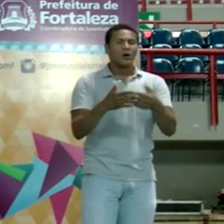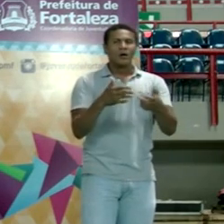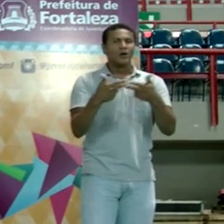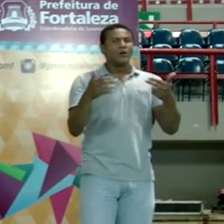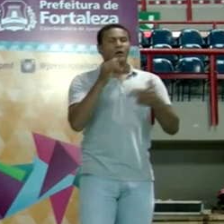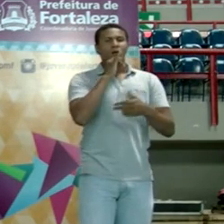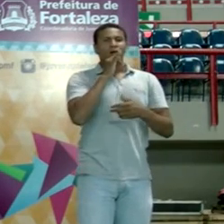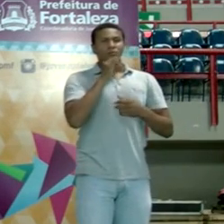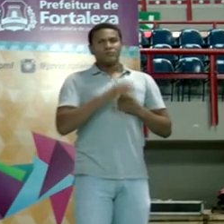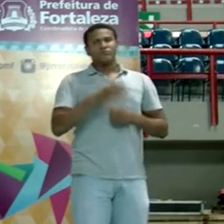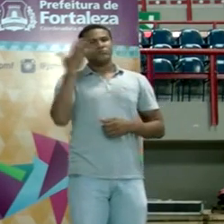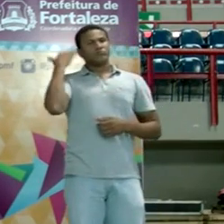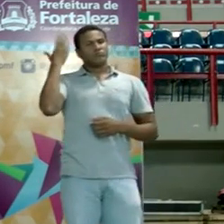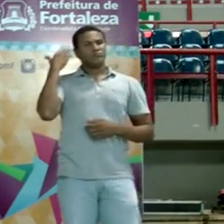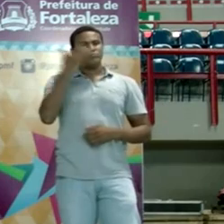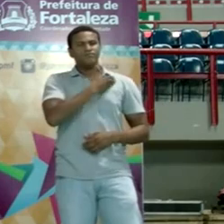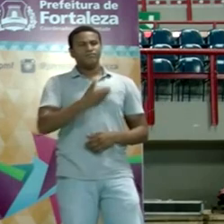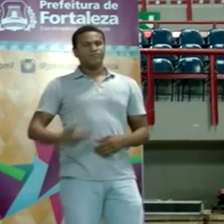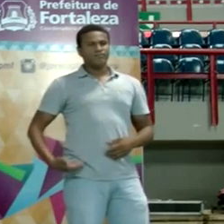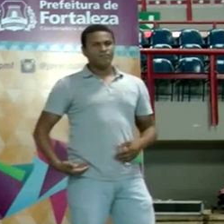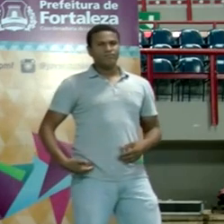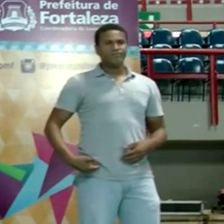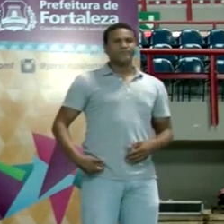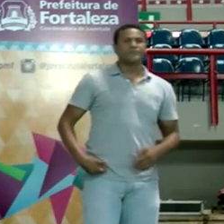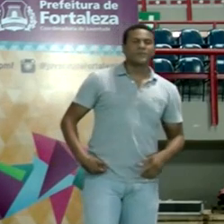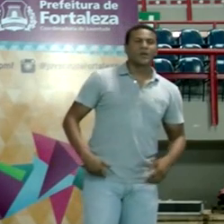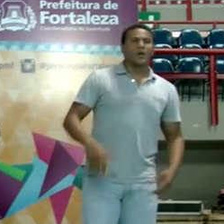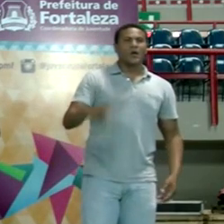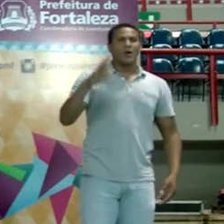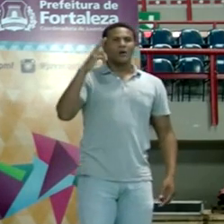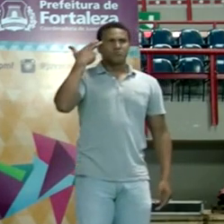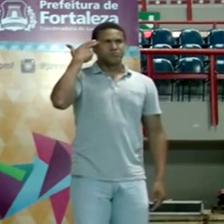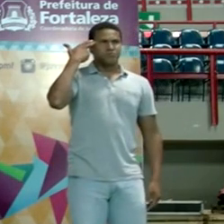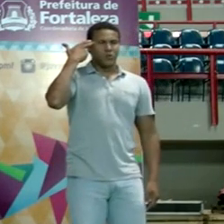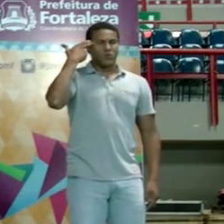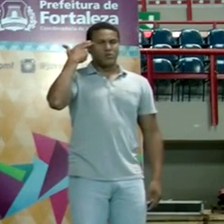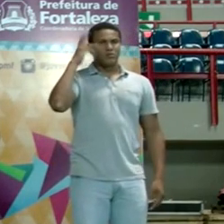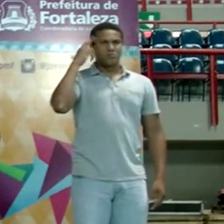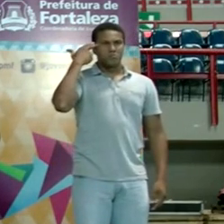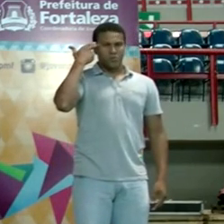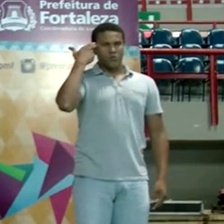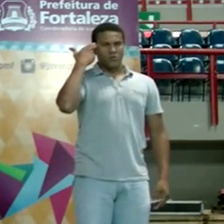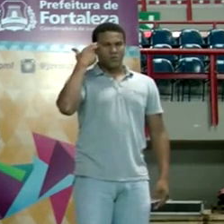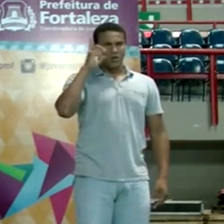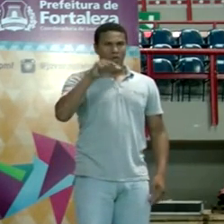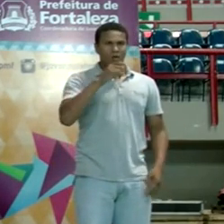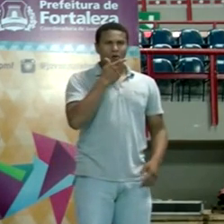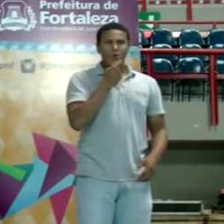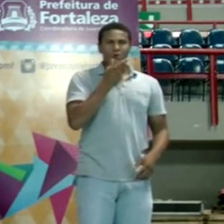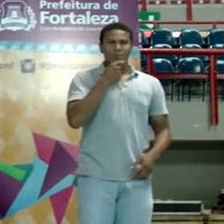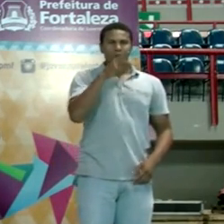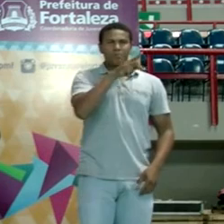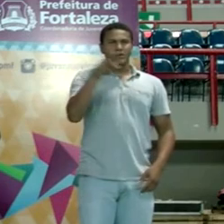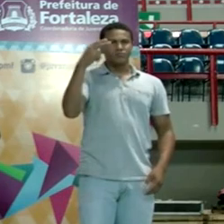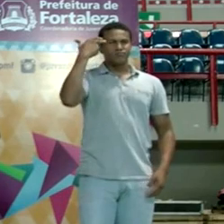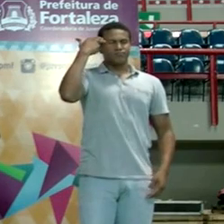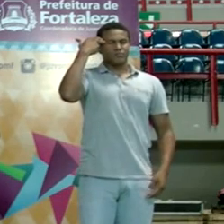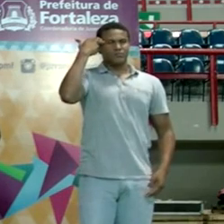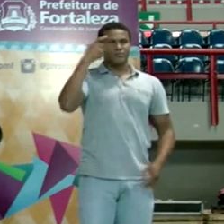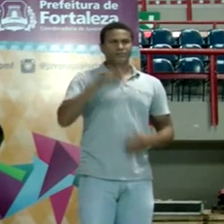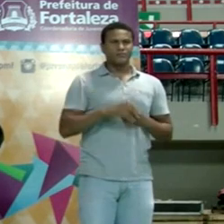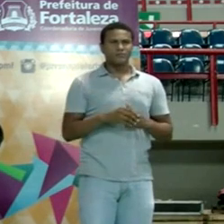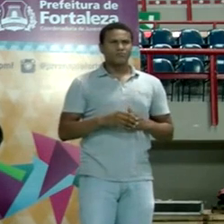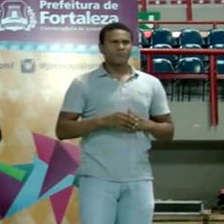Por exemplo, na época do governo de Getúlio Vargas, levanta a mão quem acha que Getúlio Vargas foi um governante assim